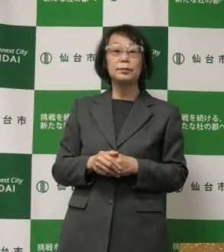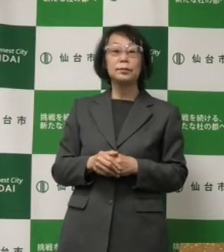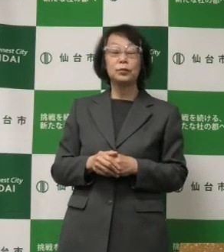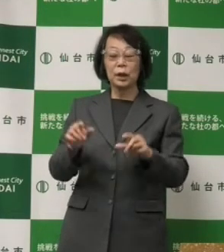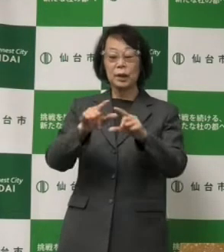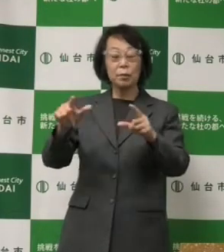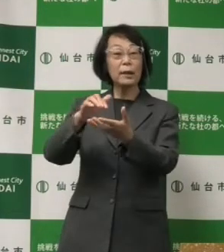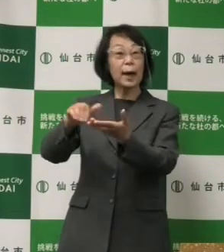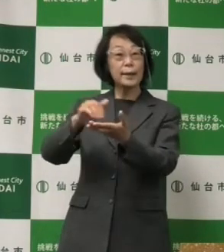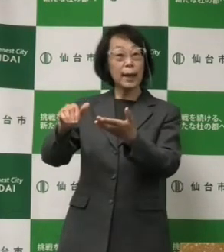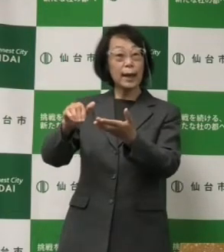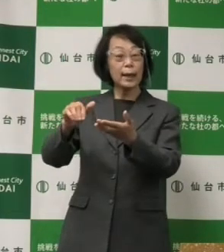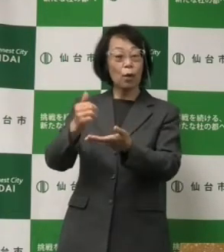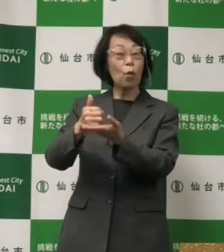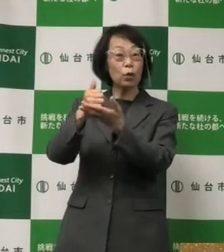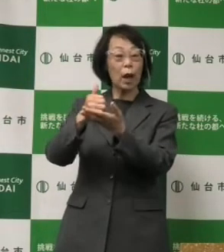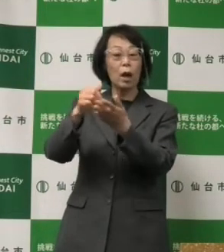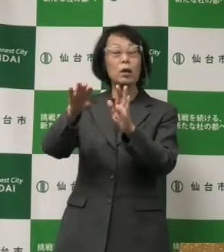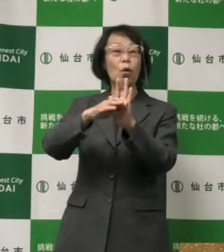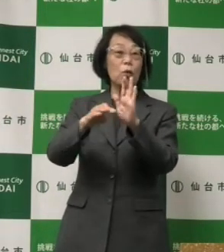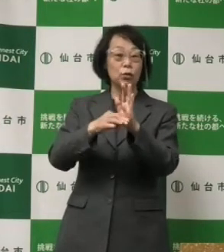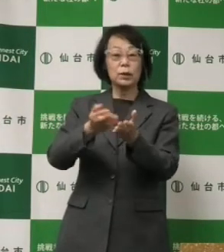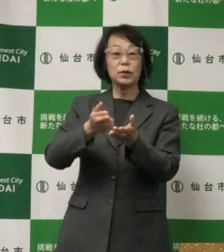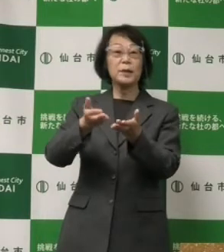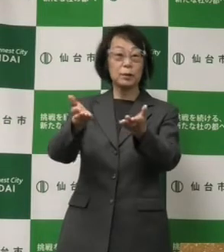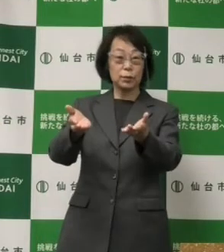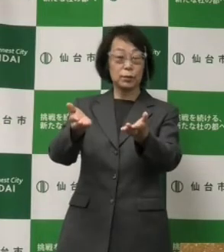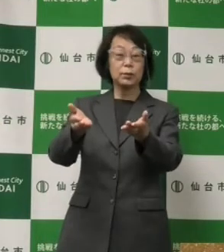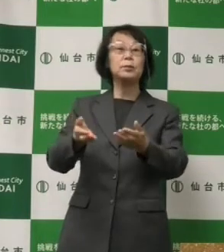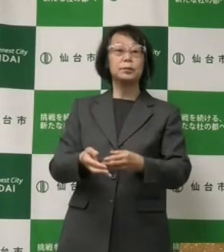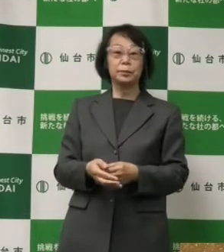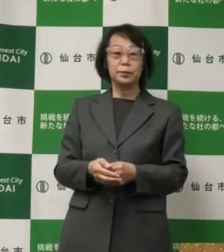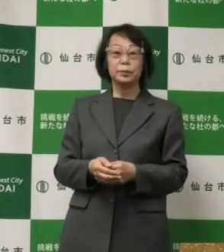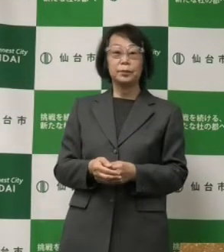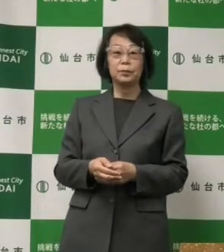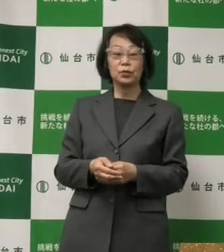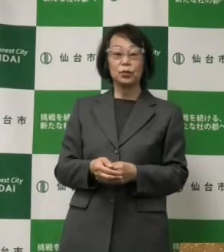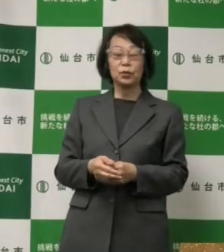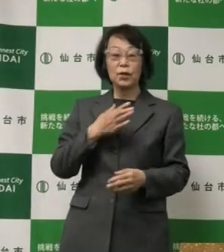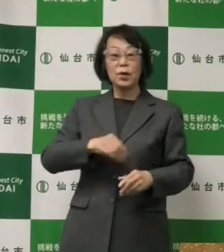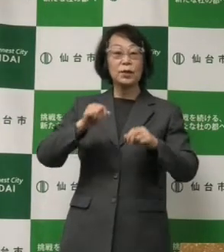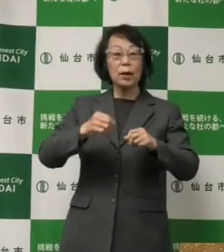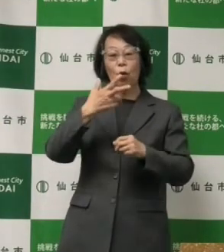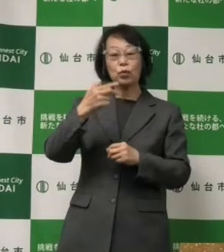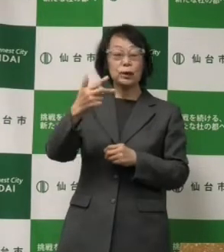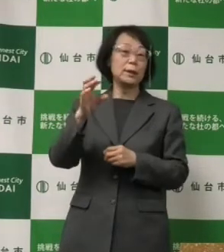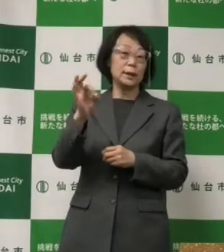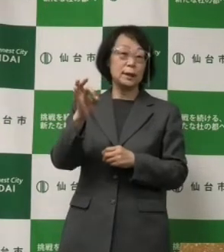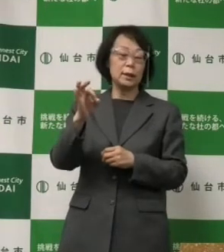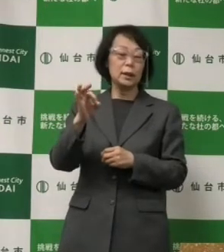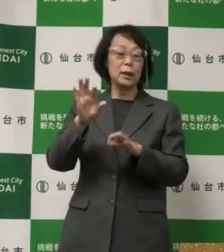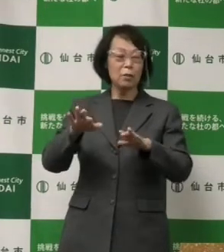一般会計の主な補正項目をご説明いたします。健康福祉費では、コロナ